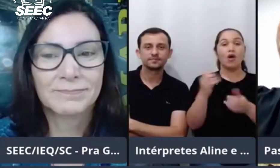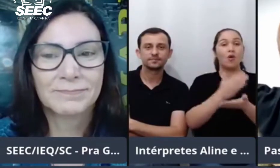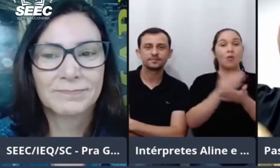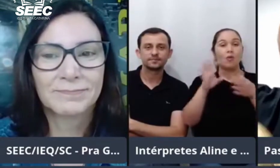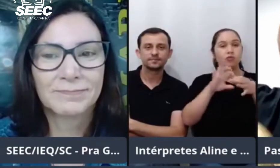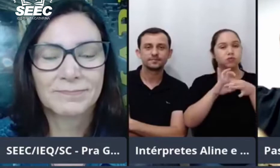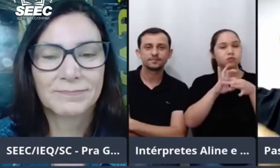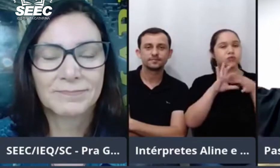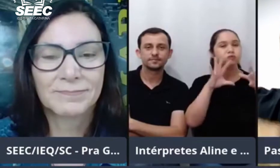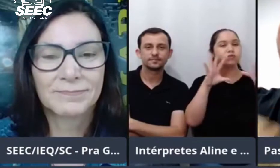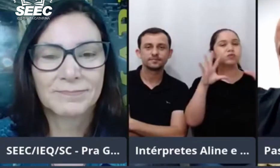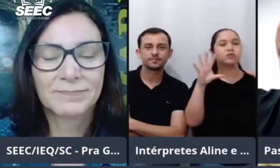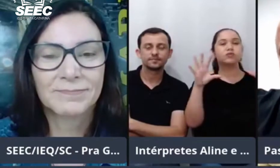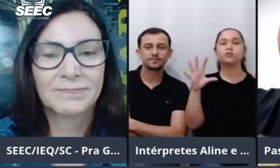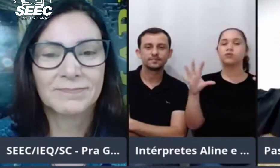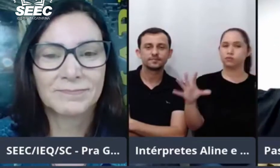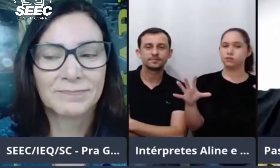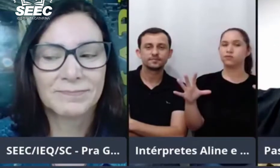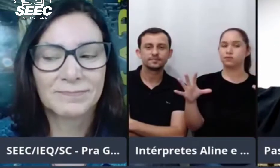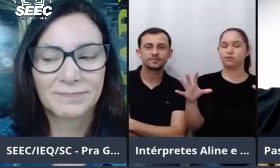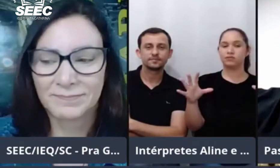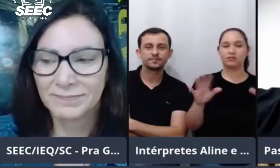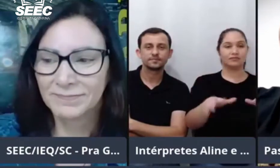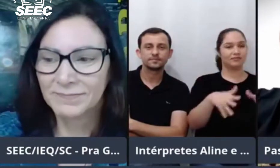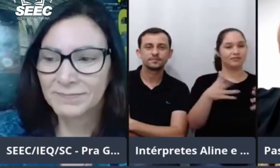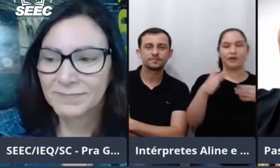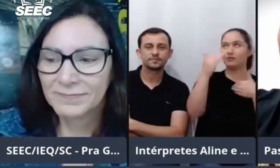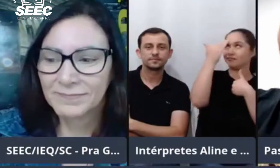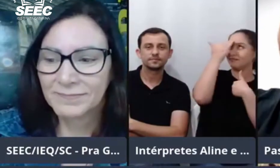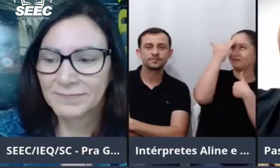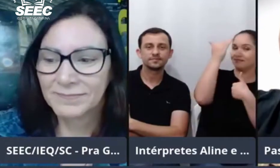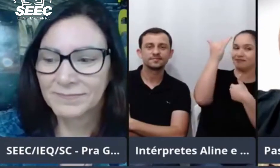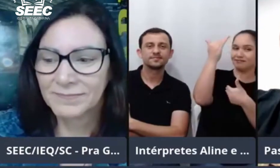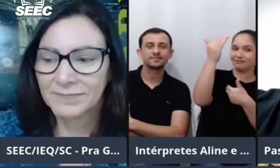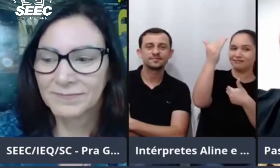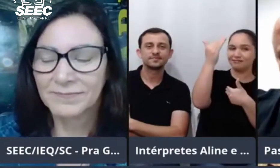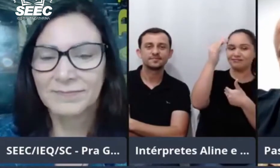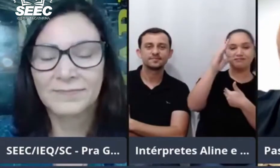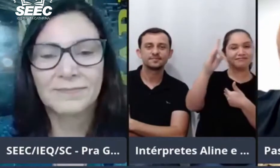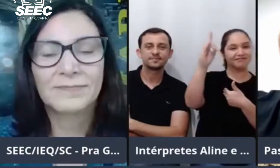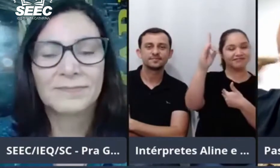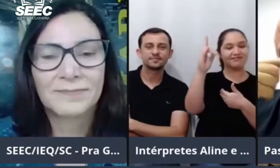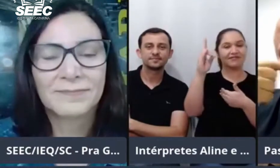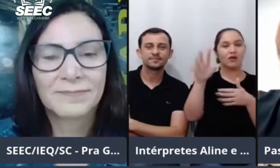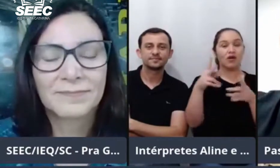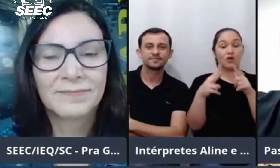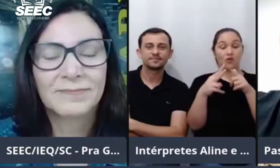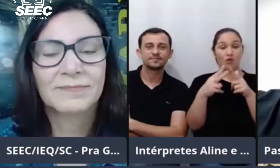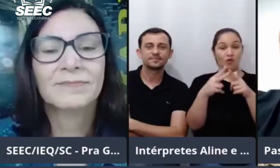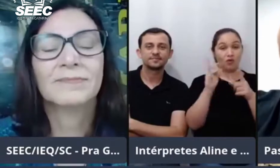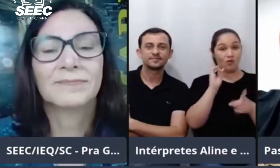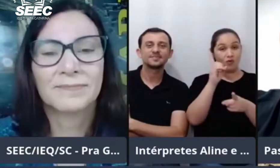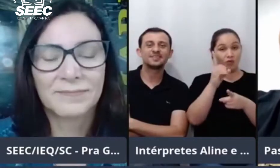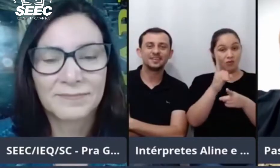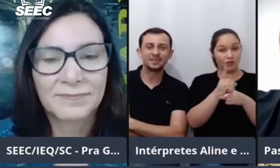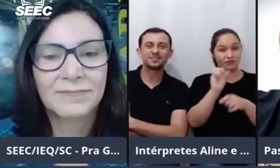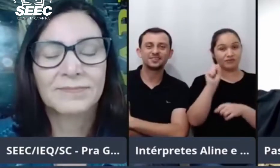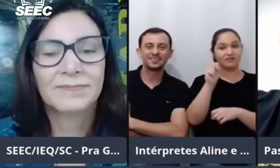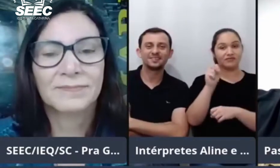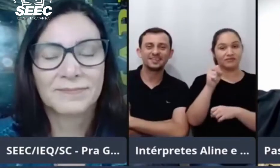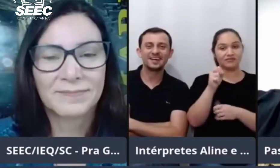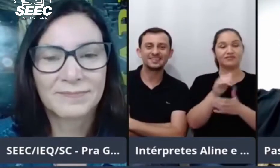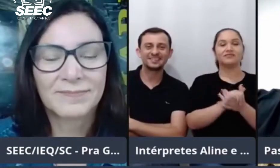são as exatas, né? E graças a Deus nós conseguimos nesses 2 encontros, né? E daí foi canalizando, né, professor Rafael? Foi indo,